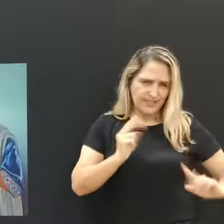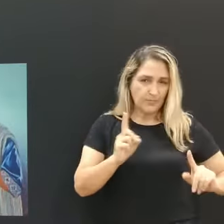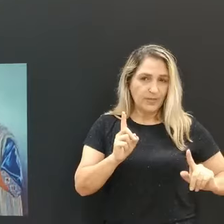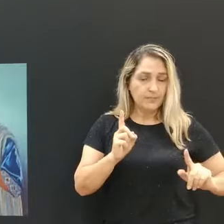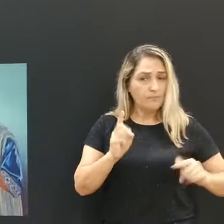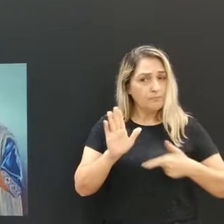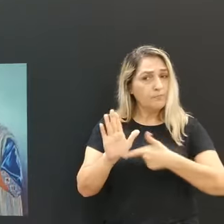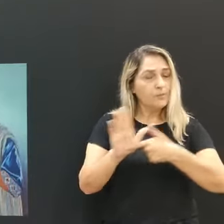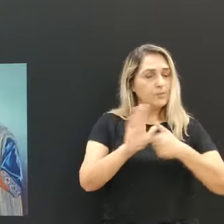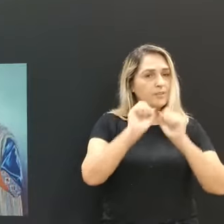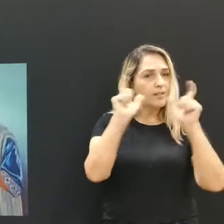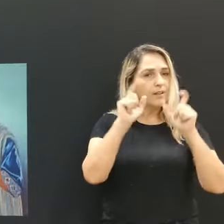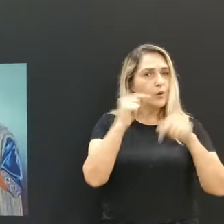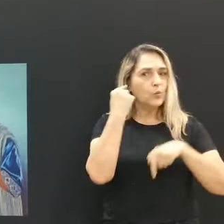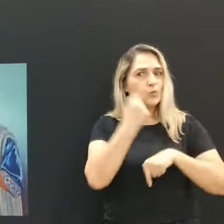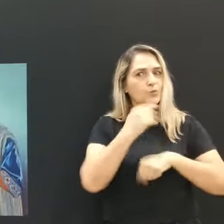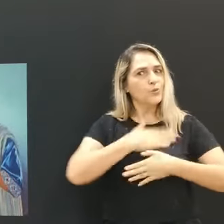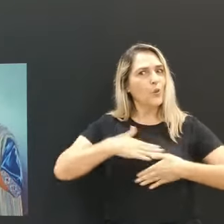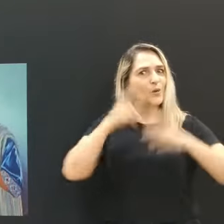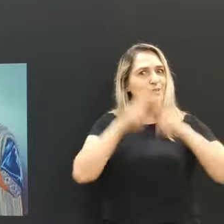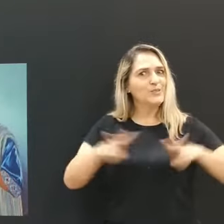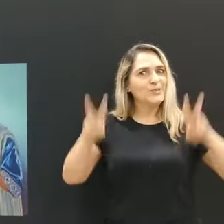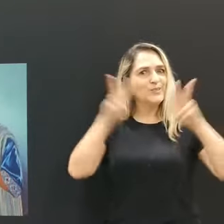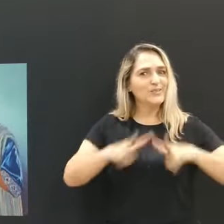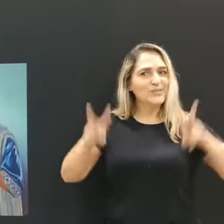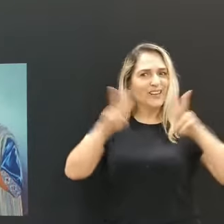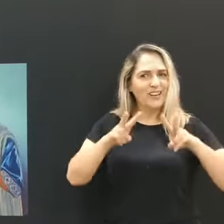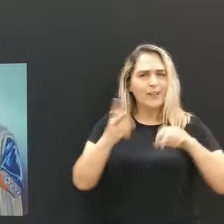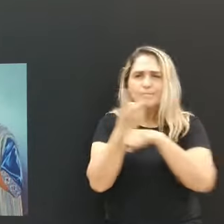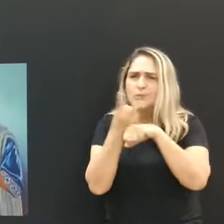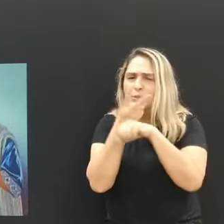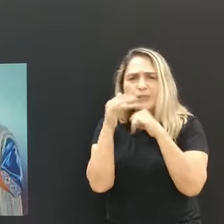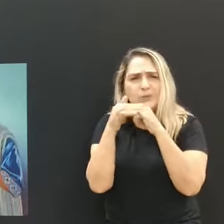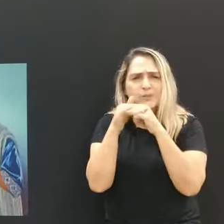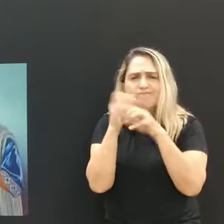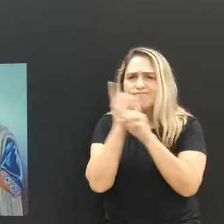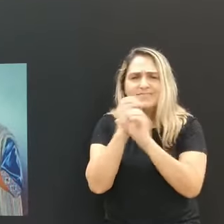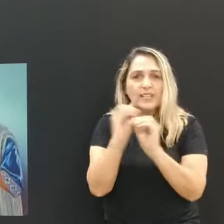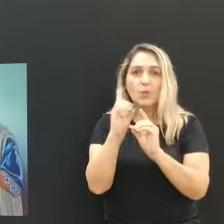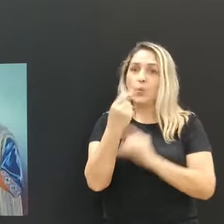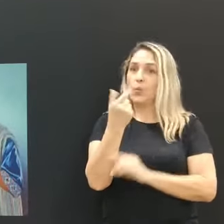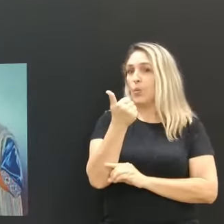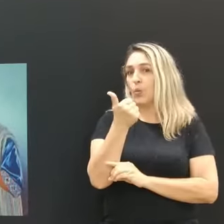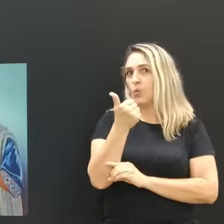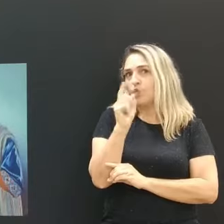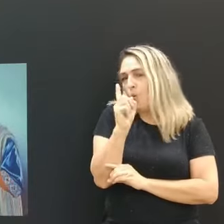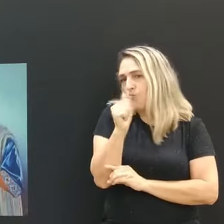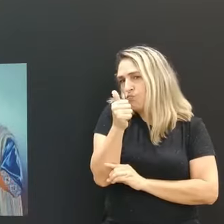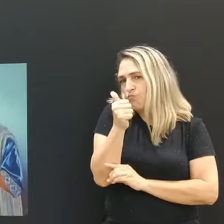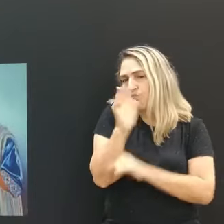bastante a questão do filme. O filme parece historinha de criança, mas não é, porque tem bastante lição importante para nós,